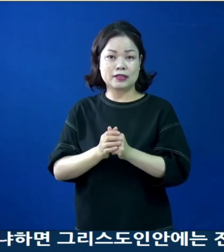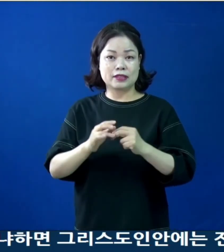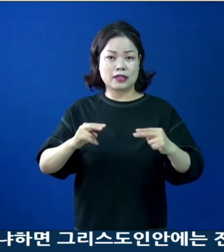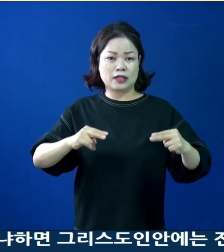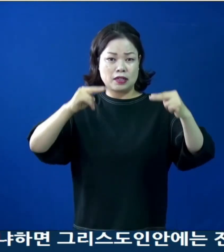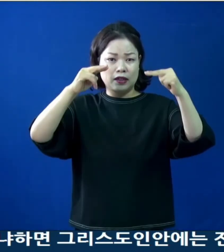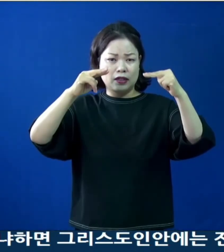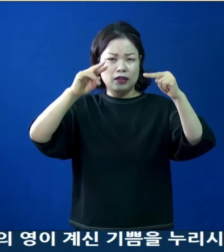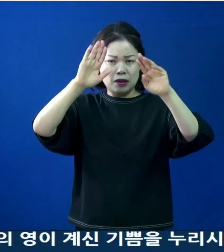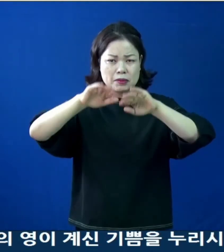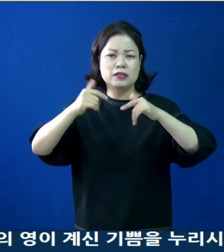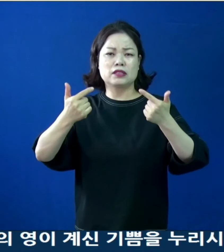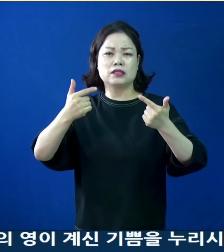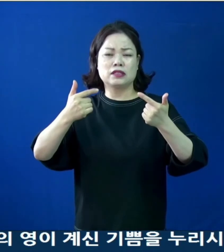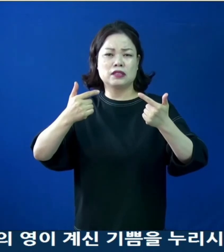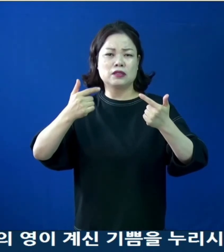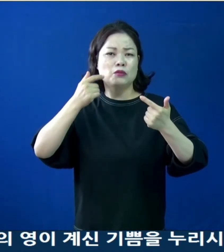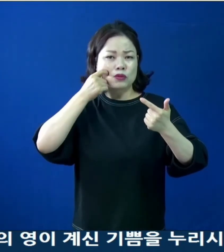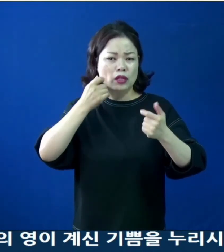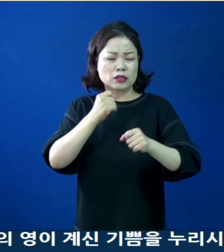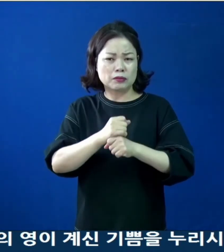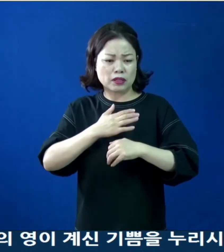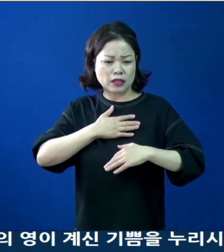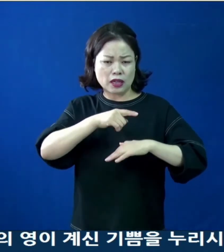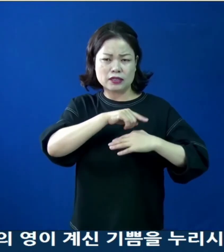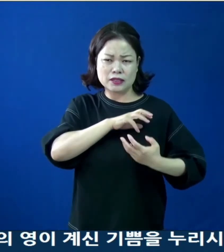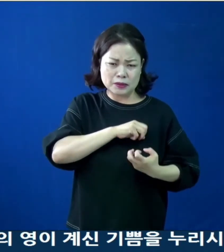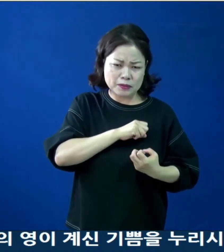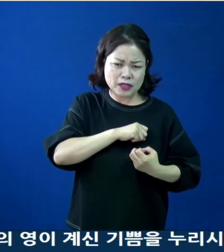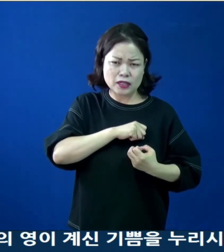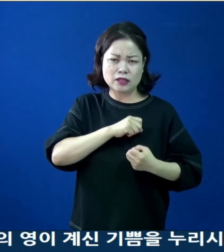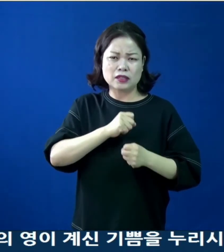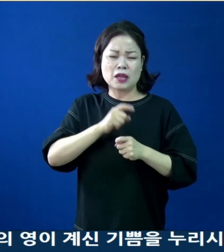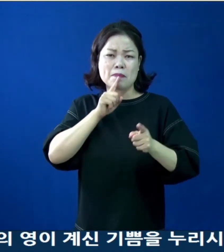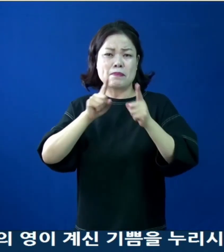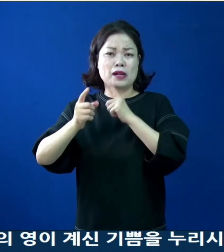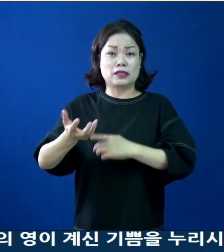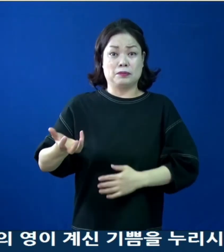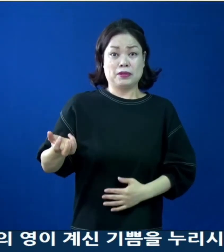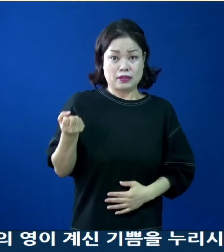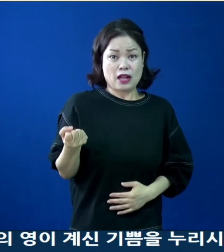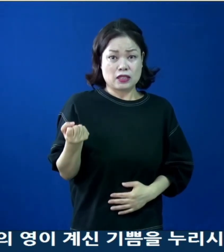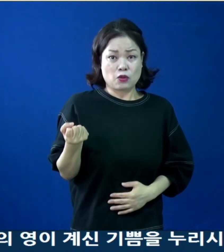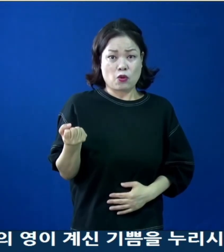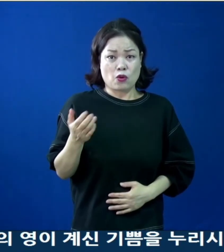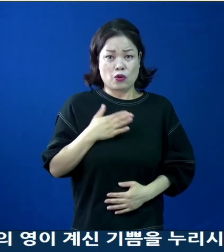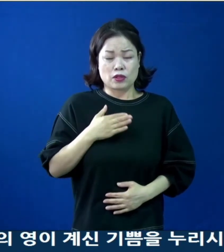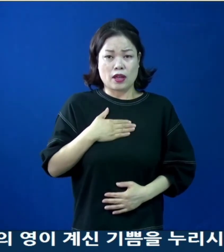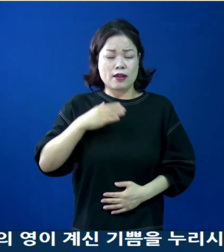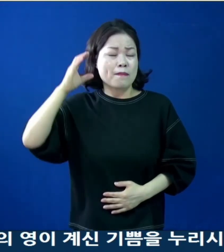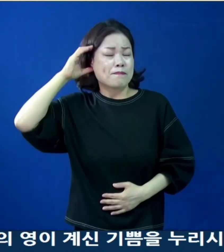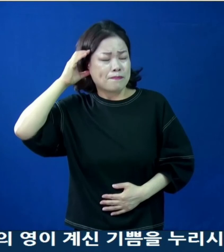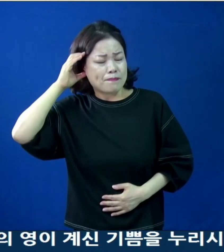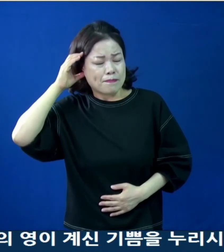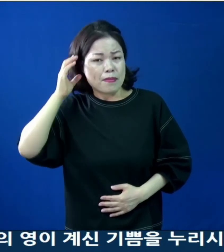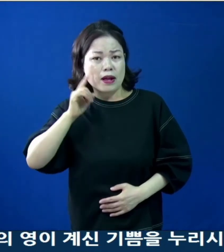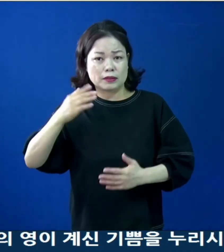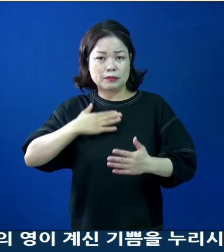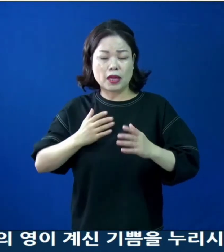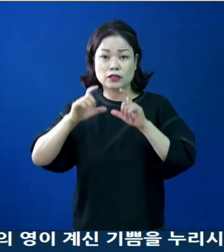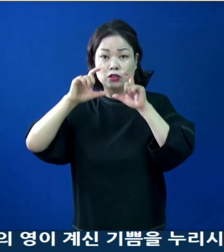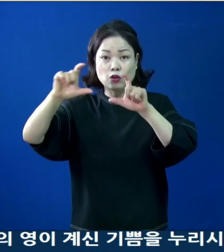예배를 영상으로 드릴지라도 내 심장과 폐부를 찔러 쪼개실 수 있는 말씀으로 나에게 귓가에 들린 말씀이 내